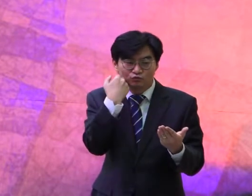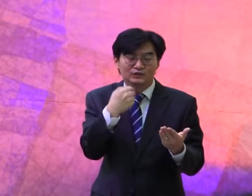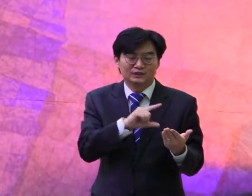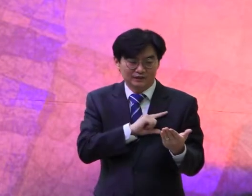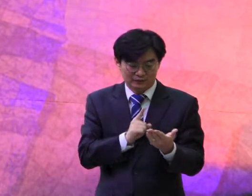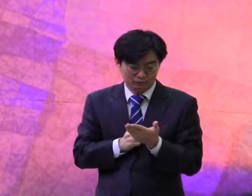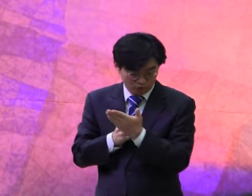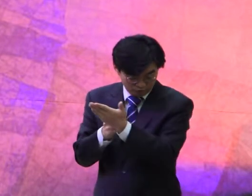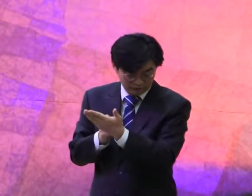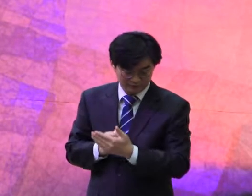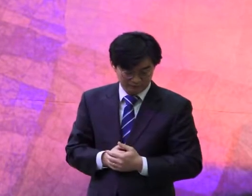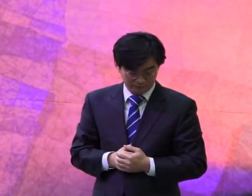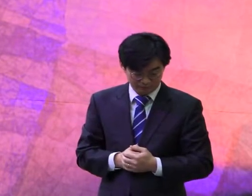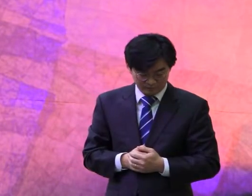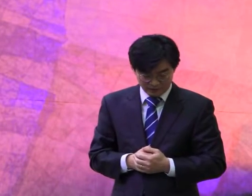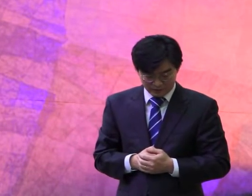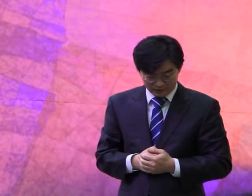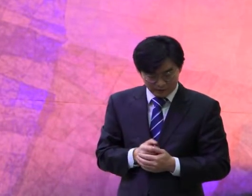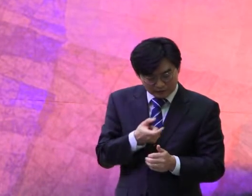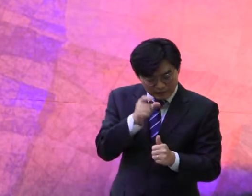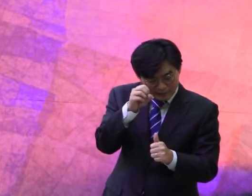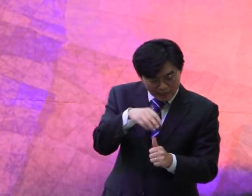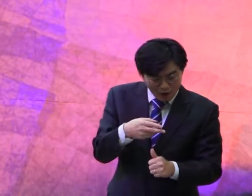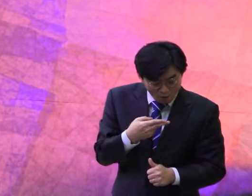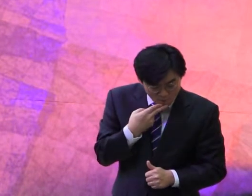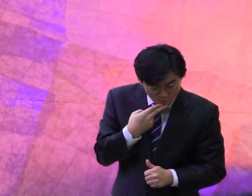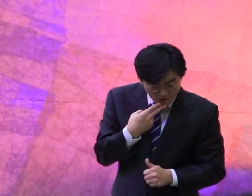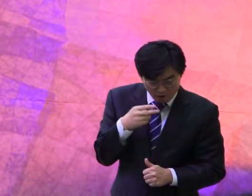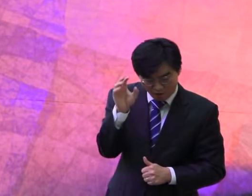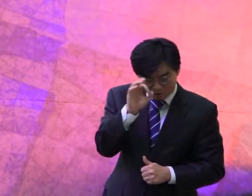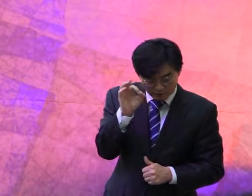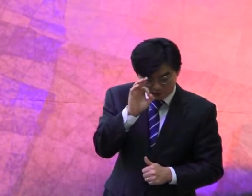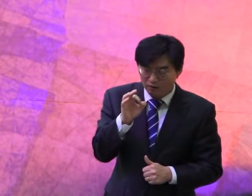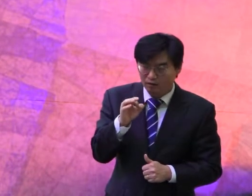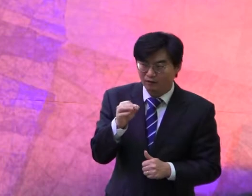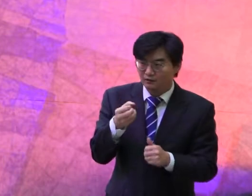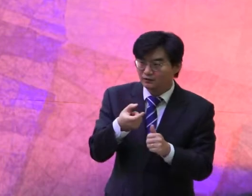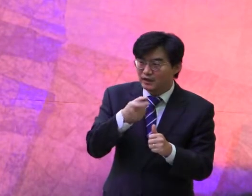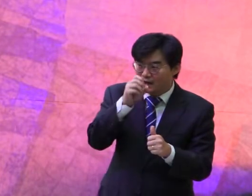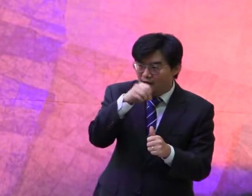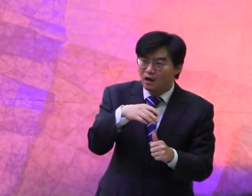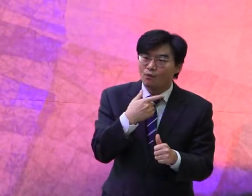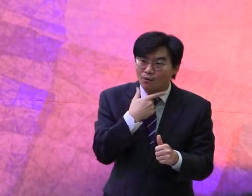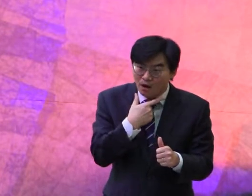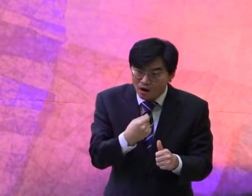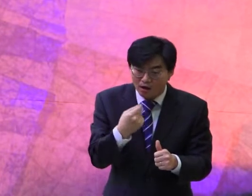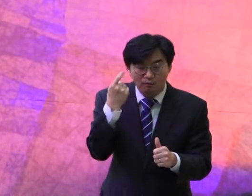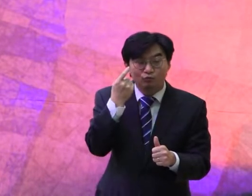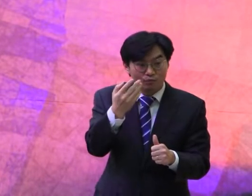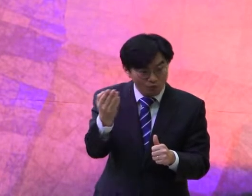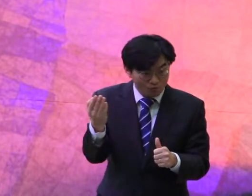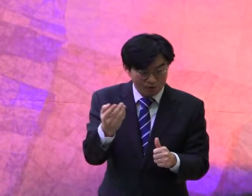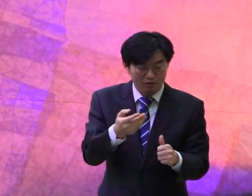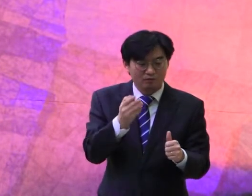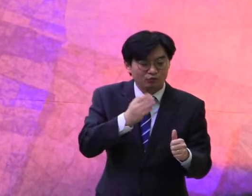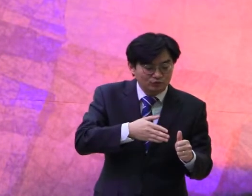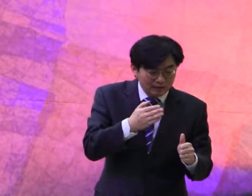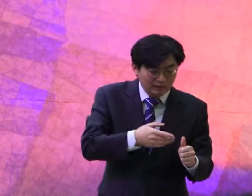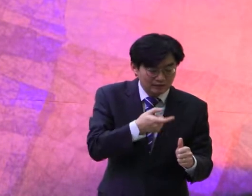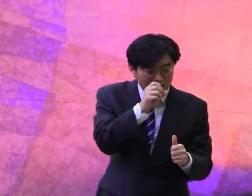구역 식구들을 살펴주셔서 세례 아직 안 받으신 분들, 그러나 신앙생활을 꾸준히 하고 계신 분들을 번면하셔서 세례 받도록